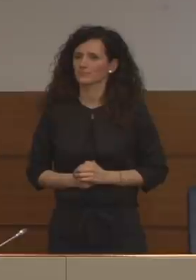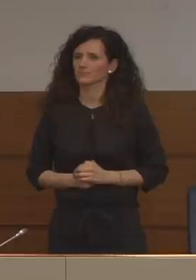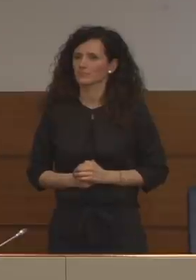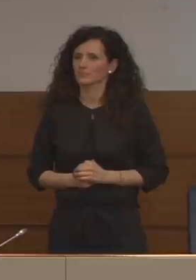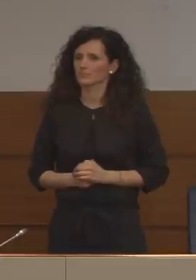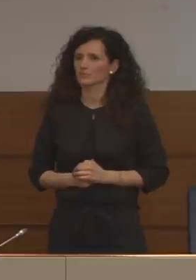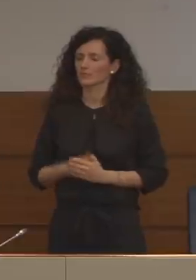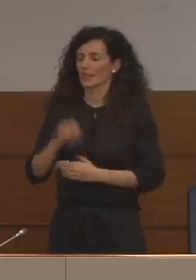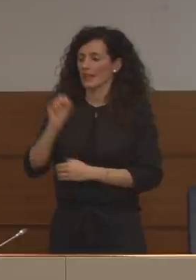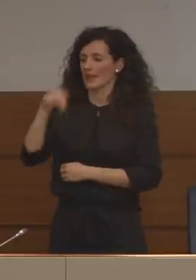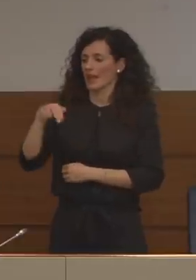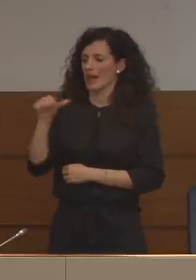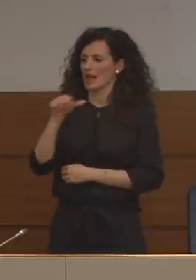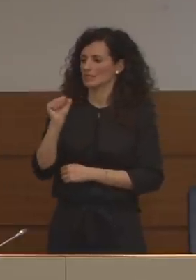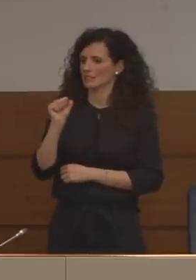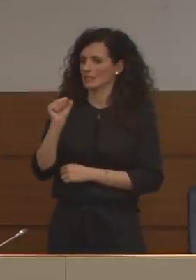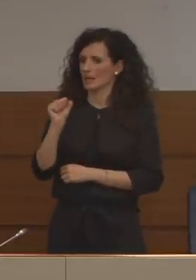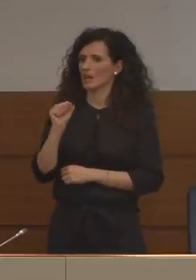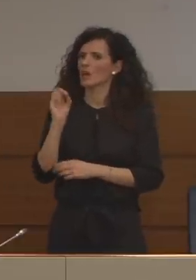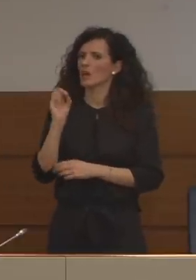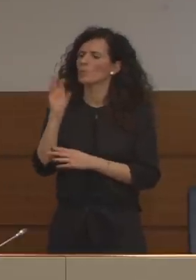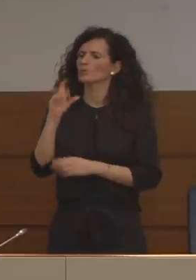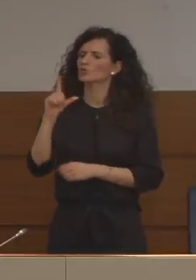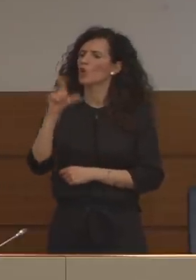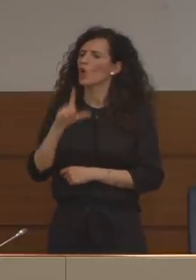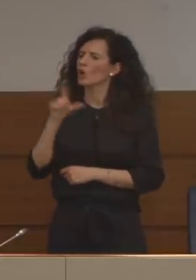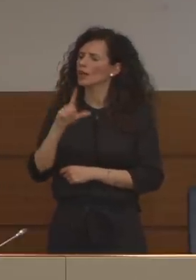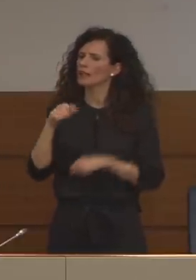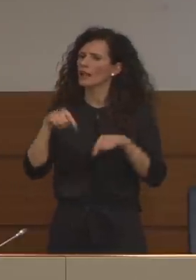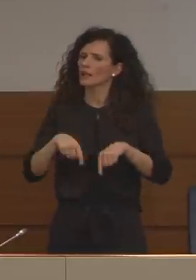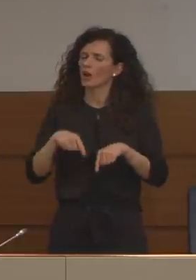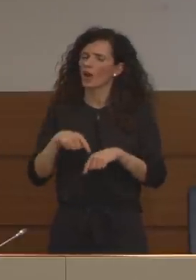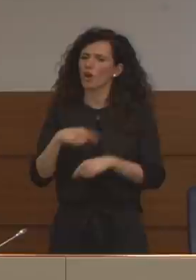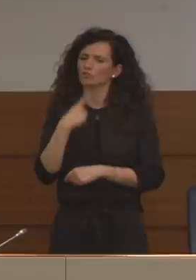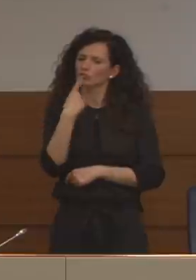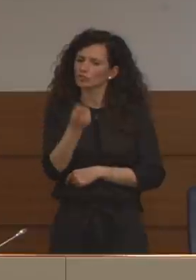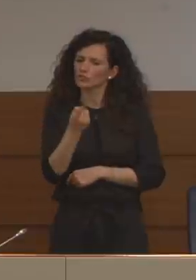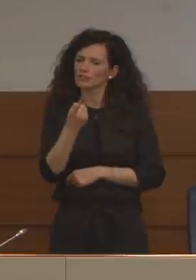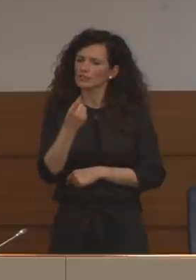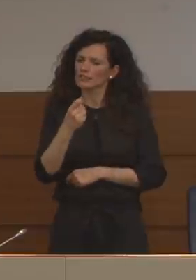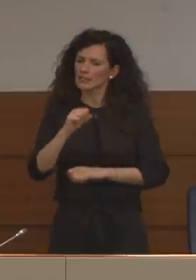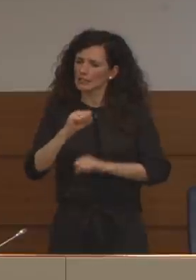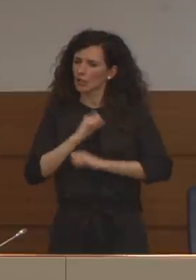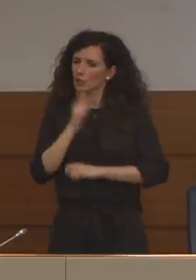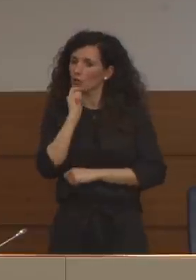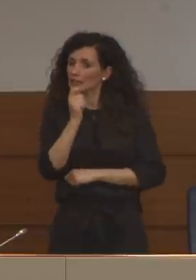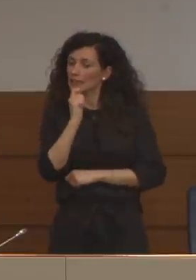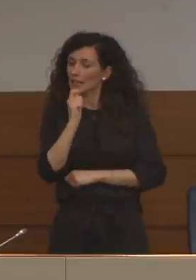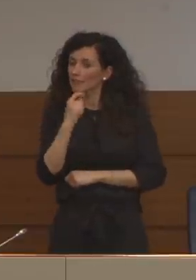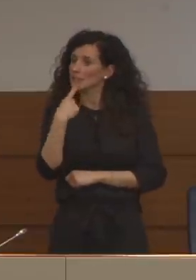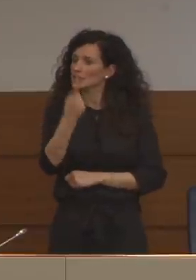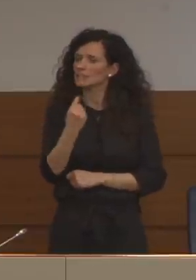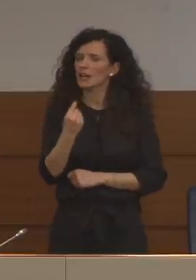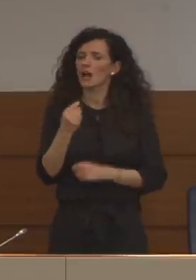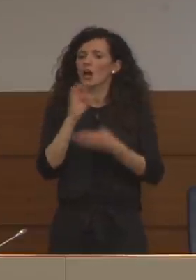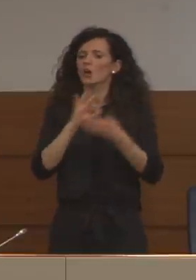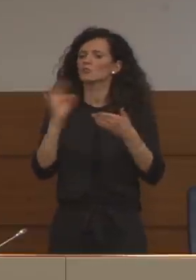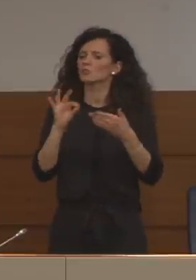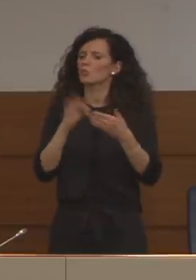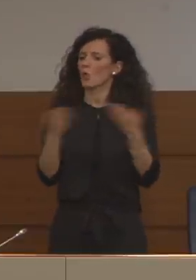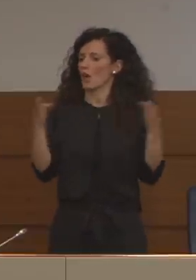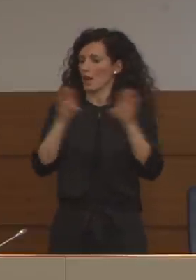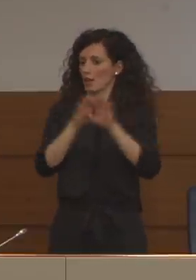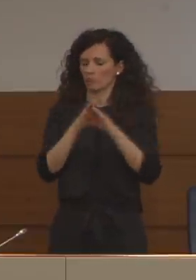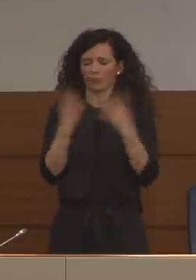luca la viola dell'ansa professor locatelli mi sembra che oggi abbiano detto in un'intervista che la misura della chiusura delle scuole ha funzionato